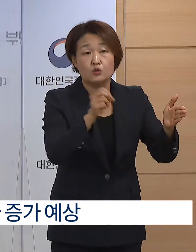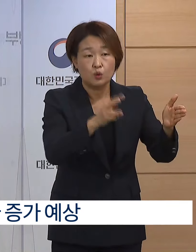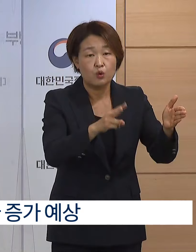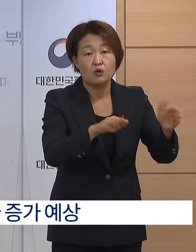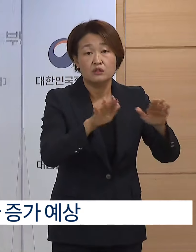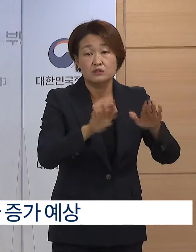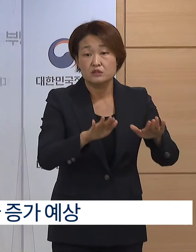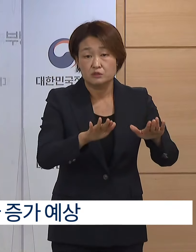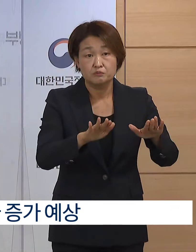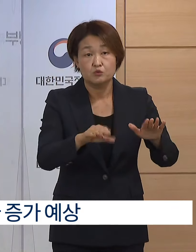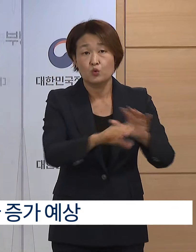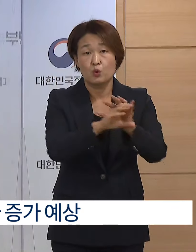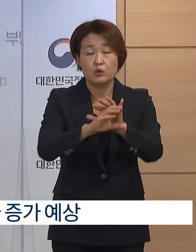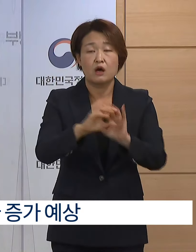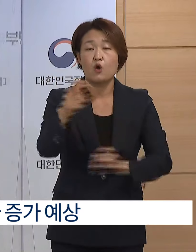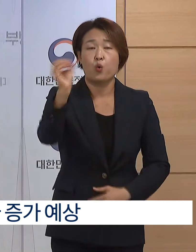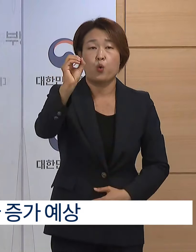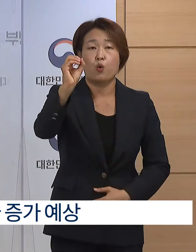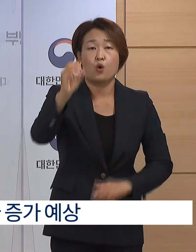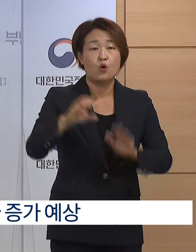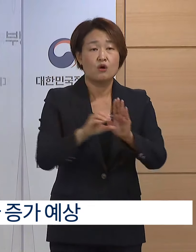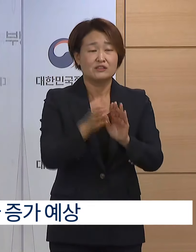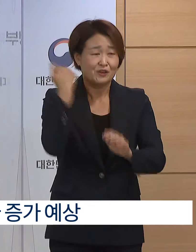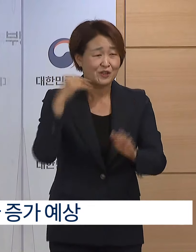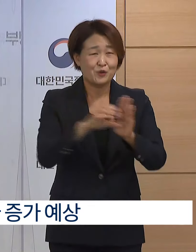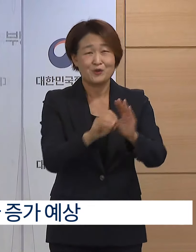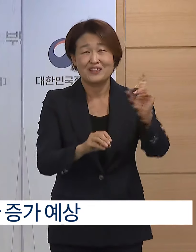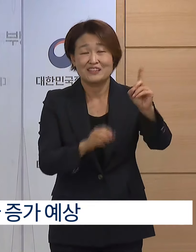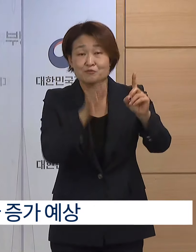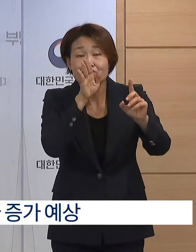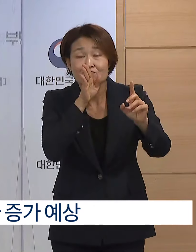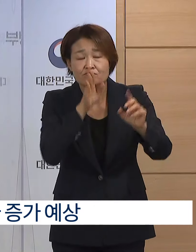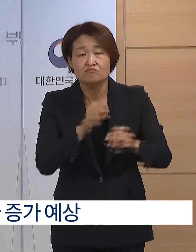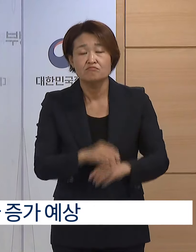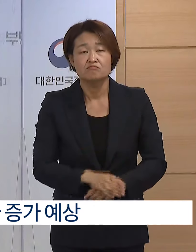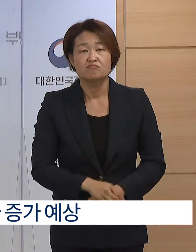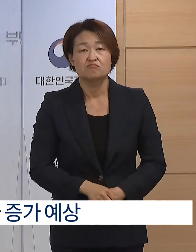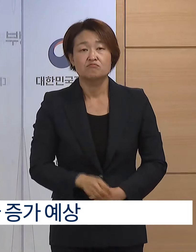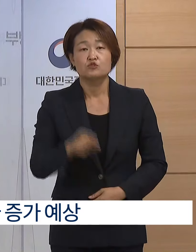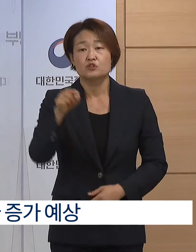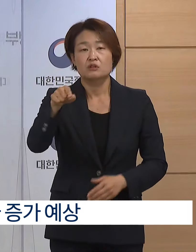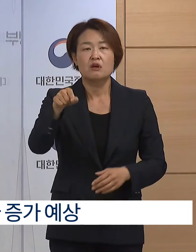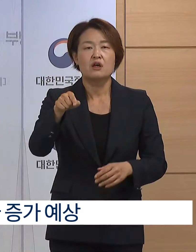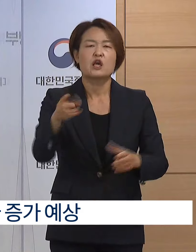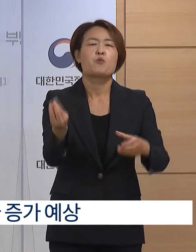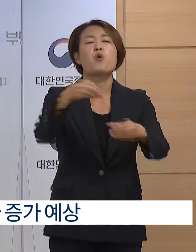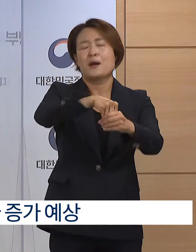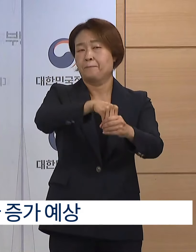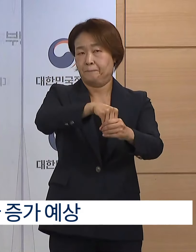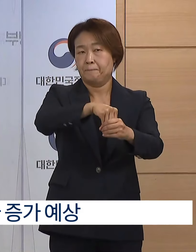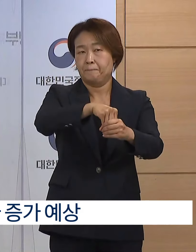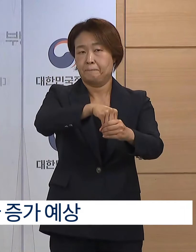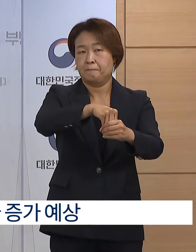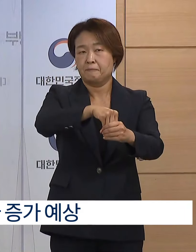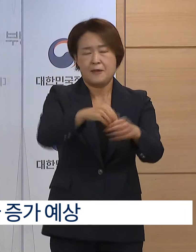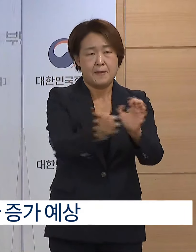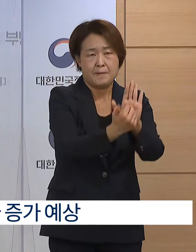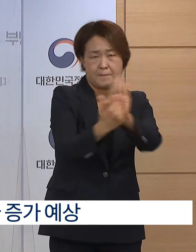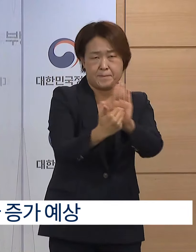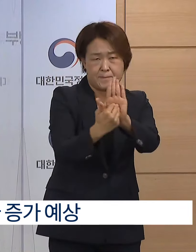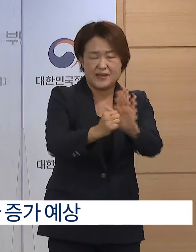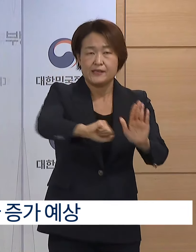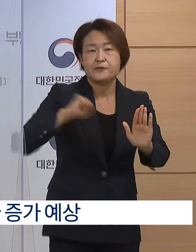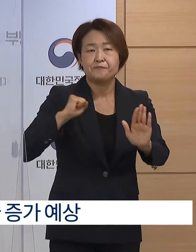유행했거나 유행 중인 오미크론 변이 바이러스, 즉 이종의 바이러스가 포함되어 제조되기